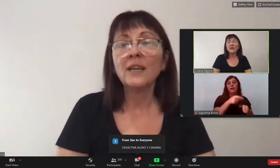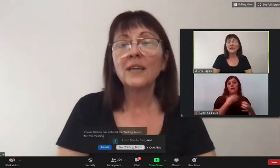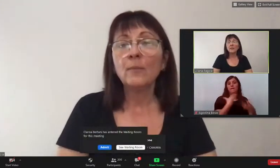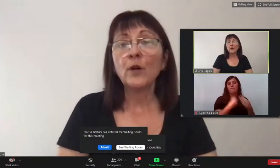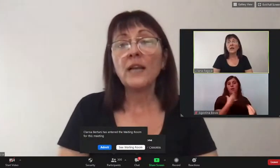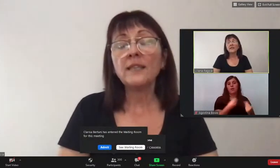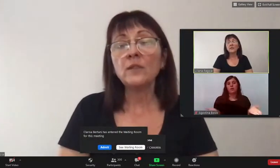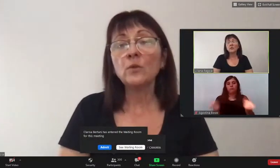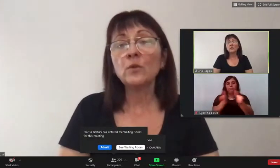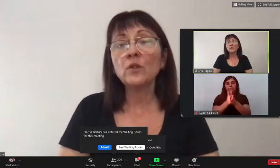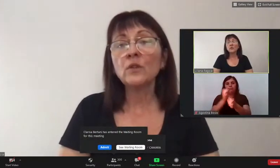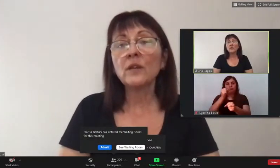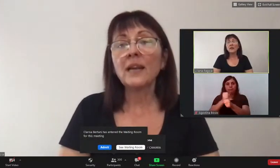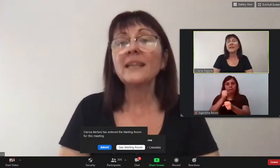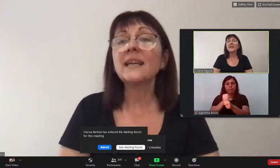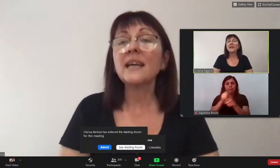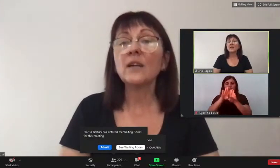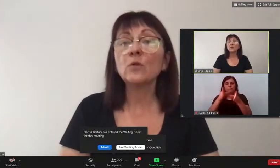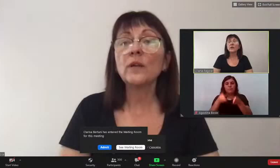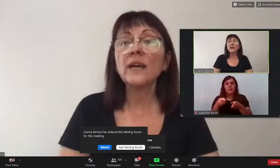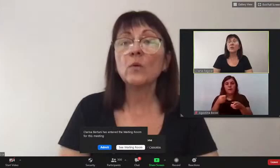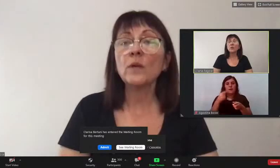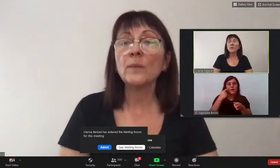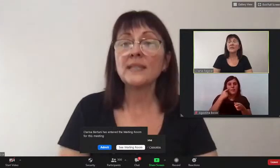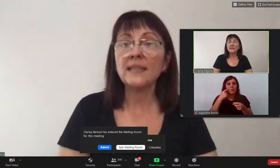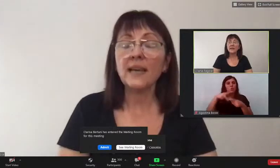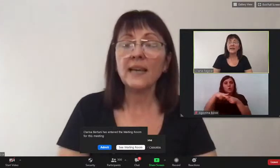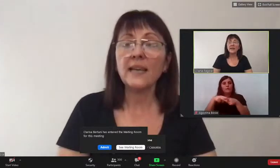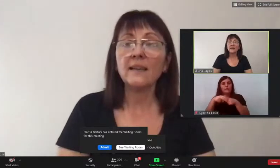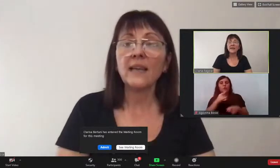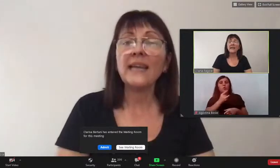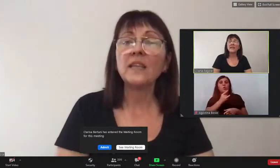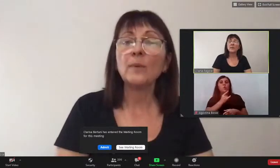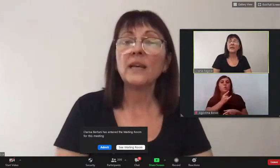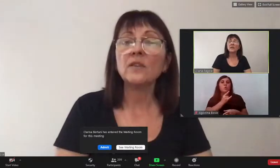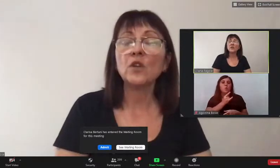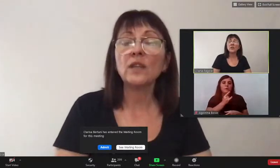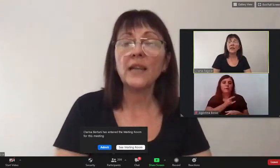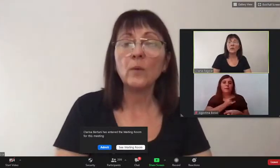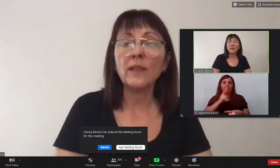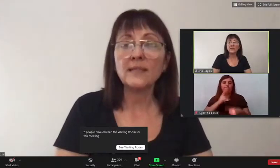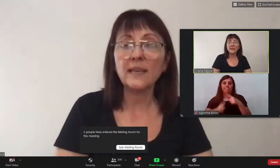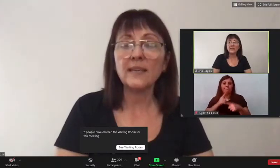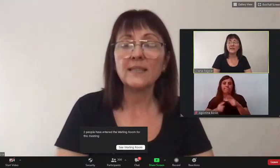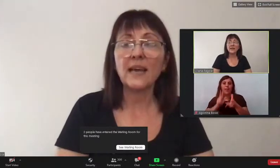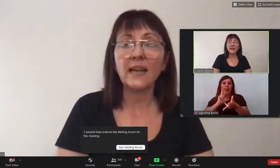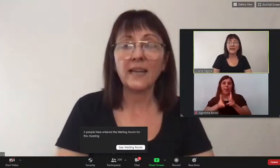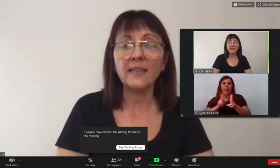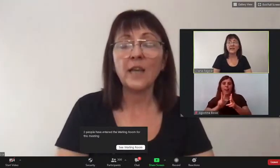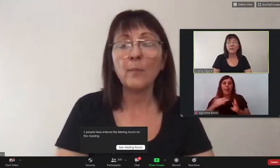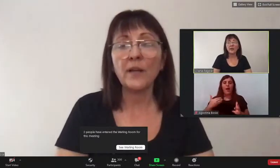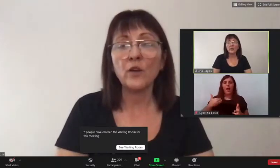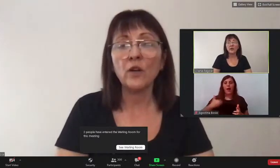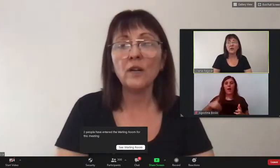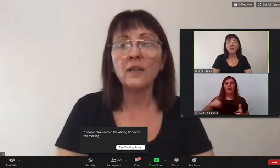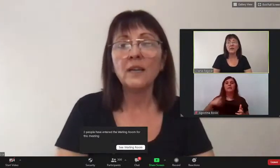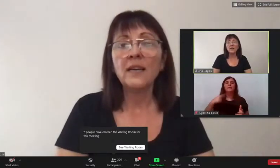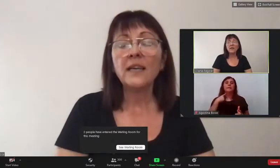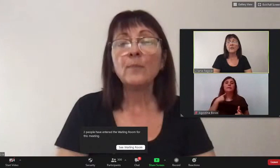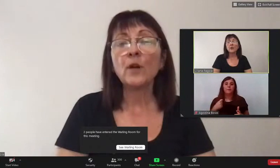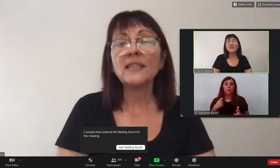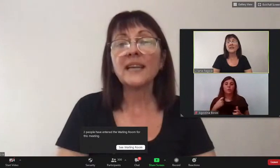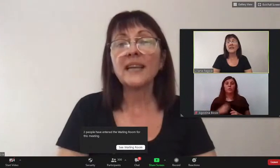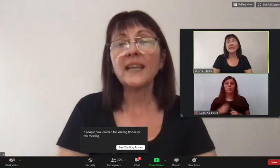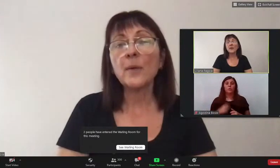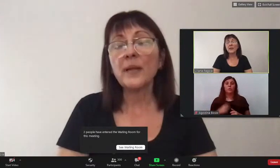conjunto, por el Instituto, la Tecnicatura Universitaria en Interpretación de Lengua de Señas Argentina-Español